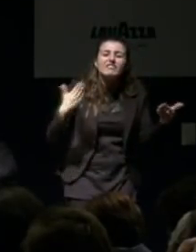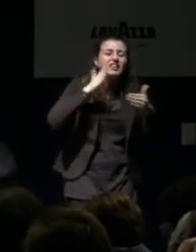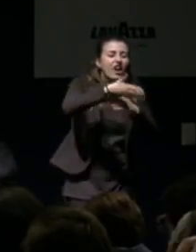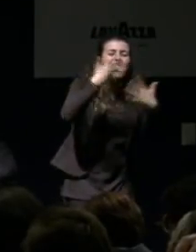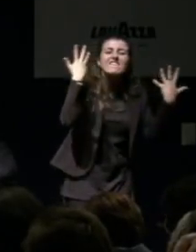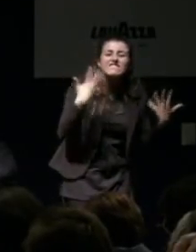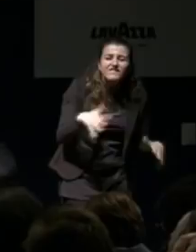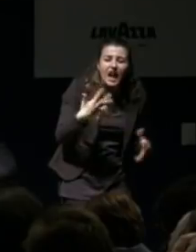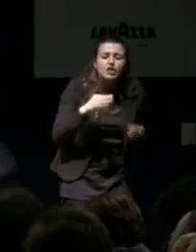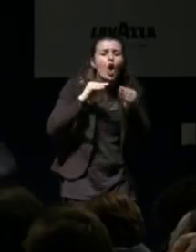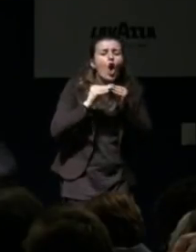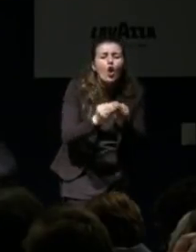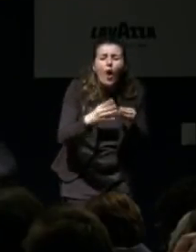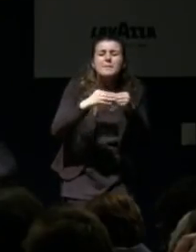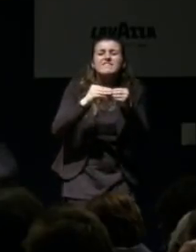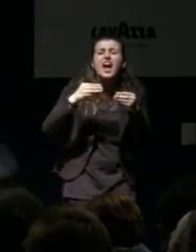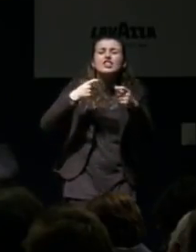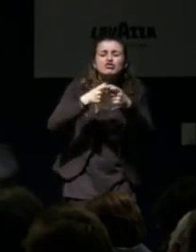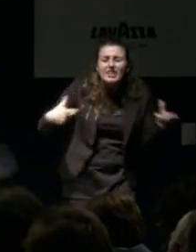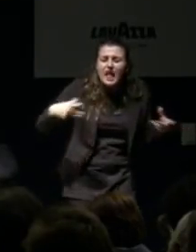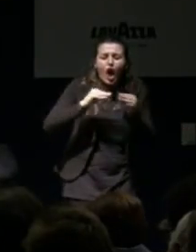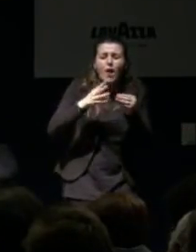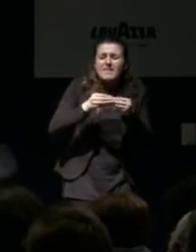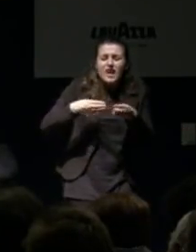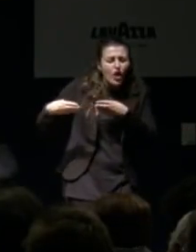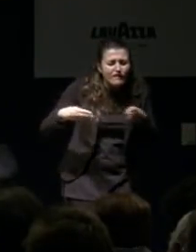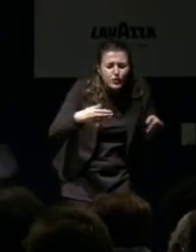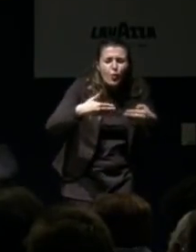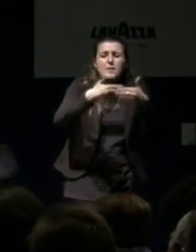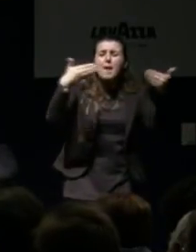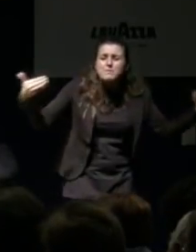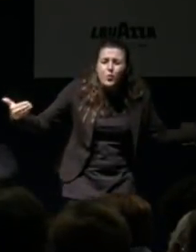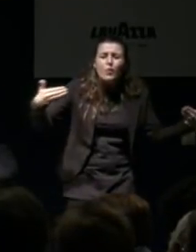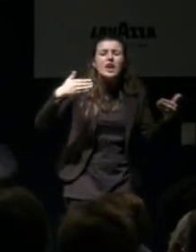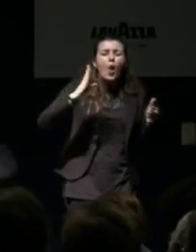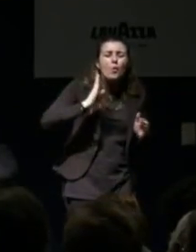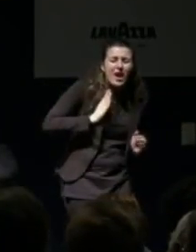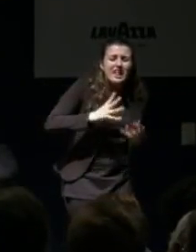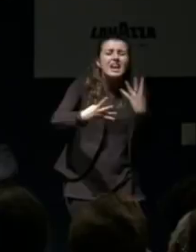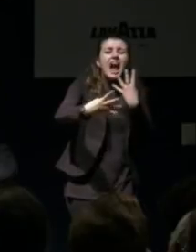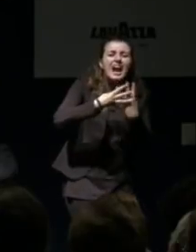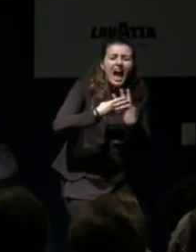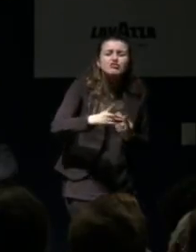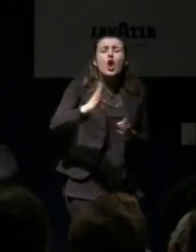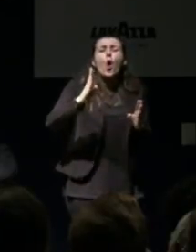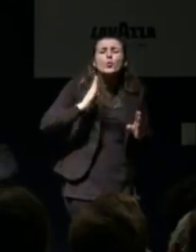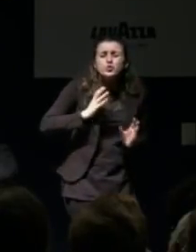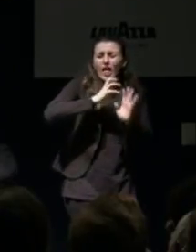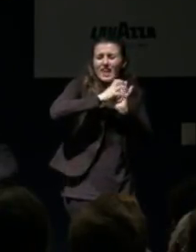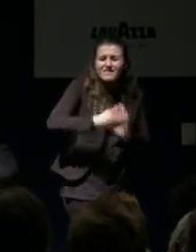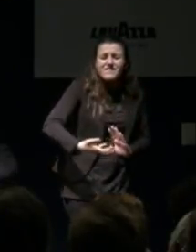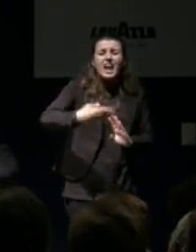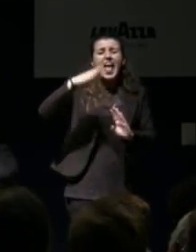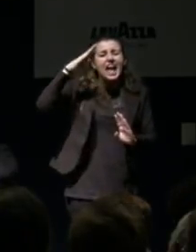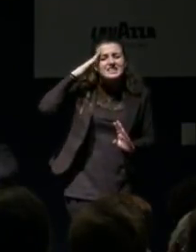come sono state fatte le città e i fiumi le muraglie i loro guardiani le carceri e il loro custodi gli eserciti e